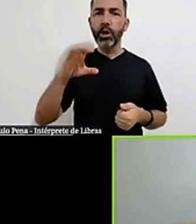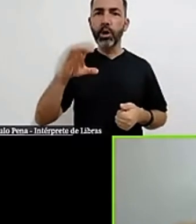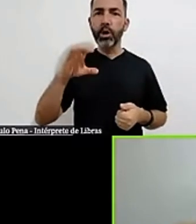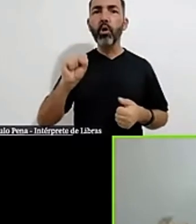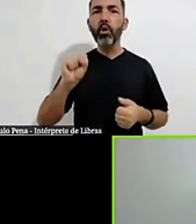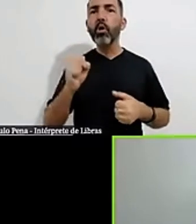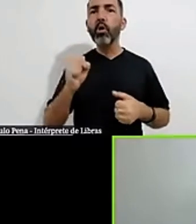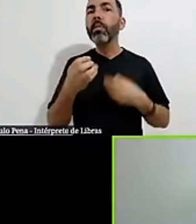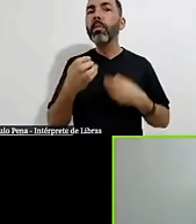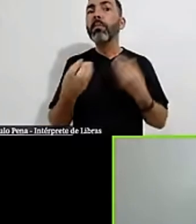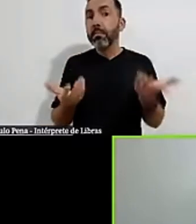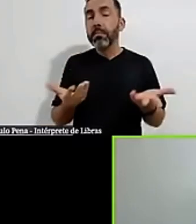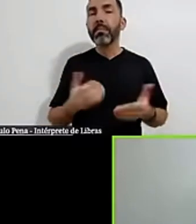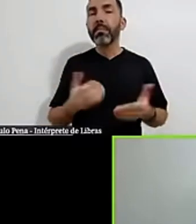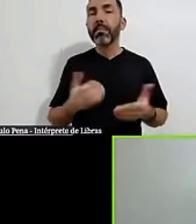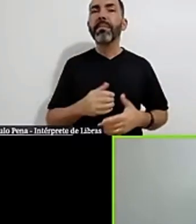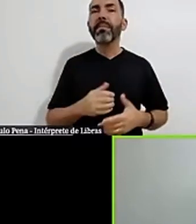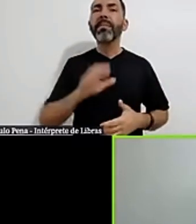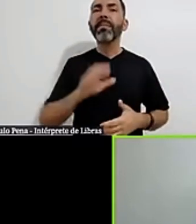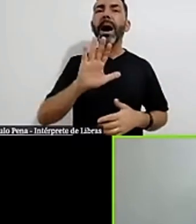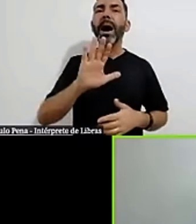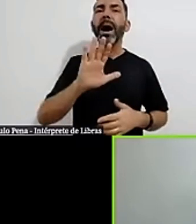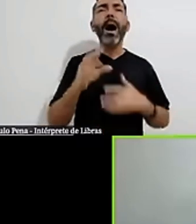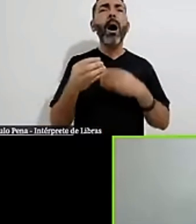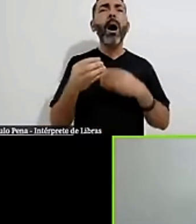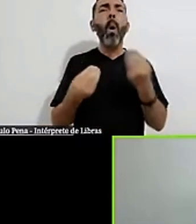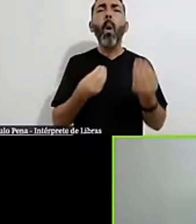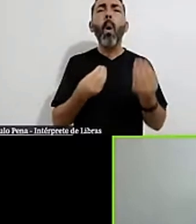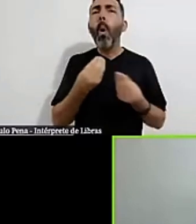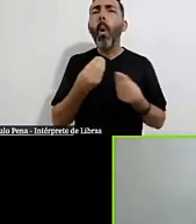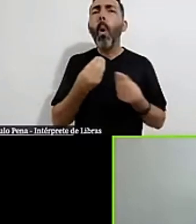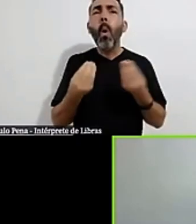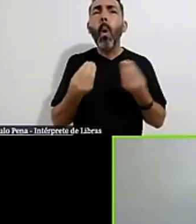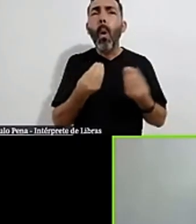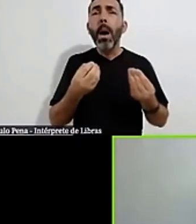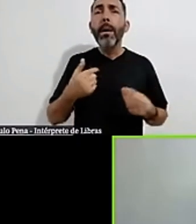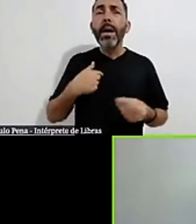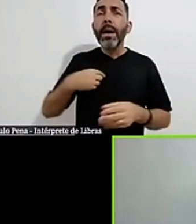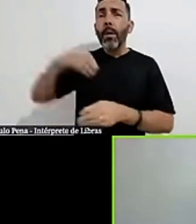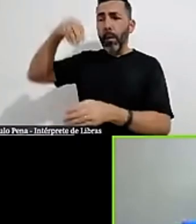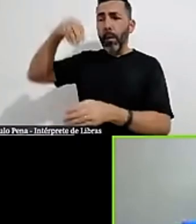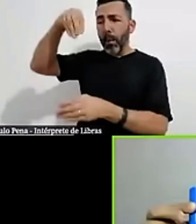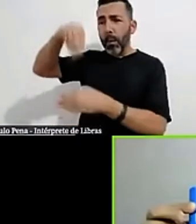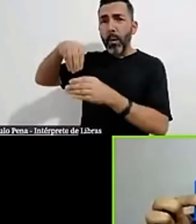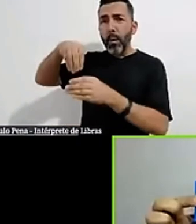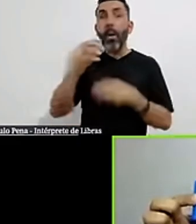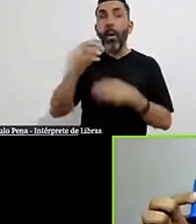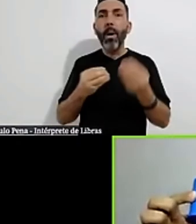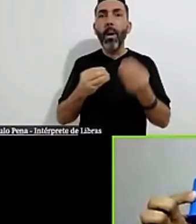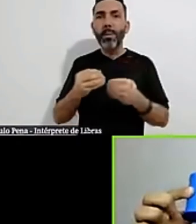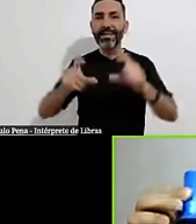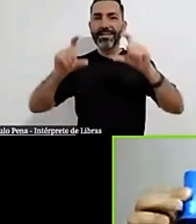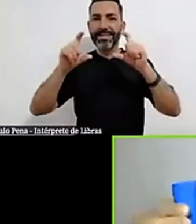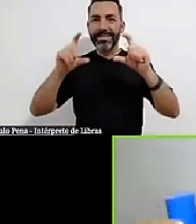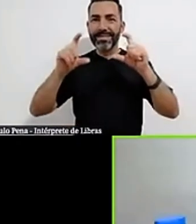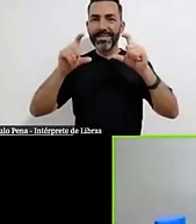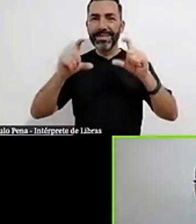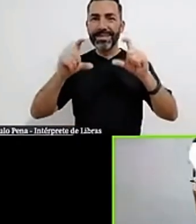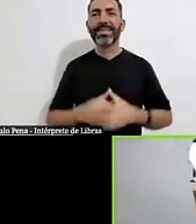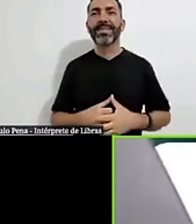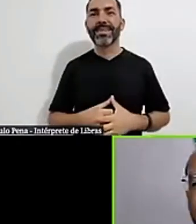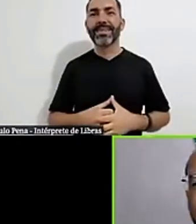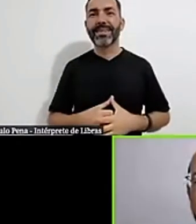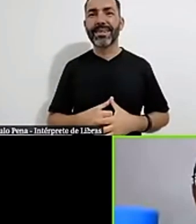como é que eu vou fazer para poder tratar a minha água? Tá aqui a resposta, ó. É isso aqui, ó.